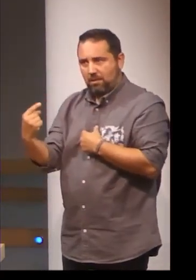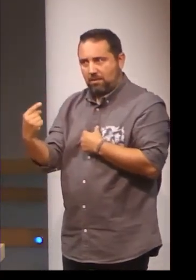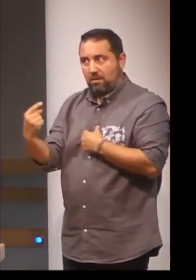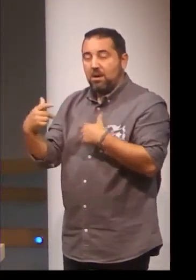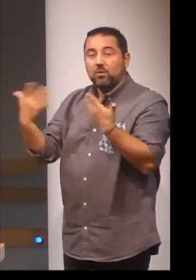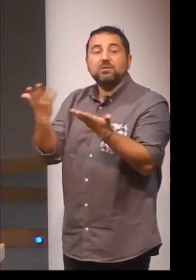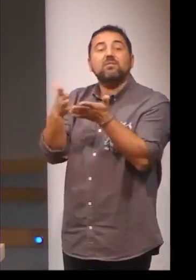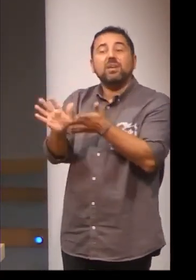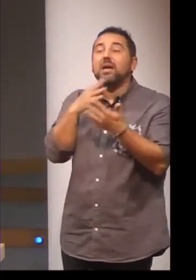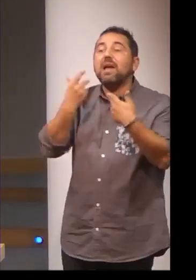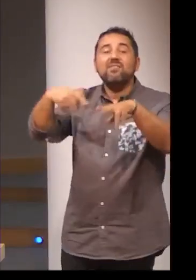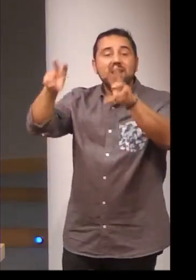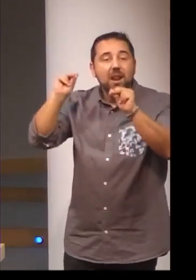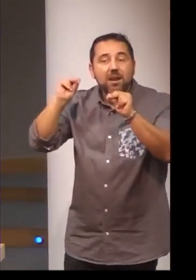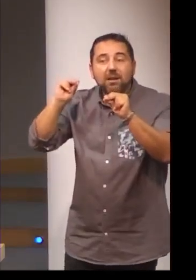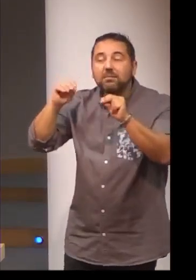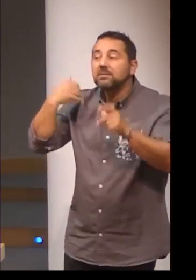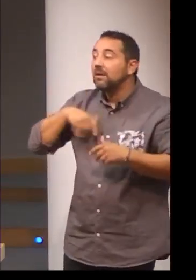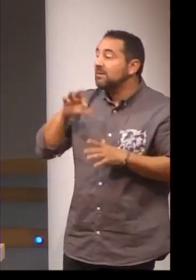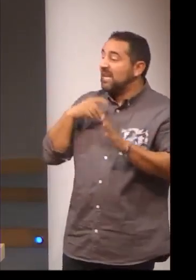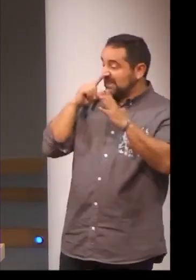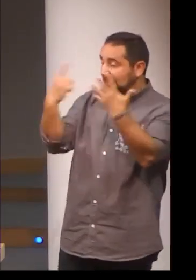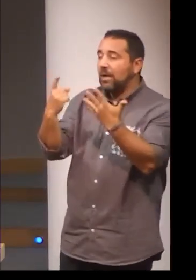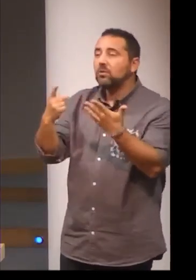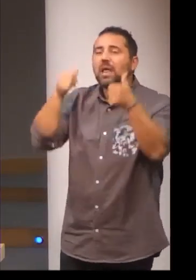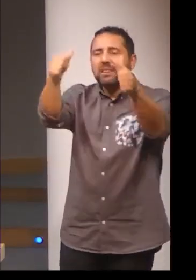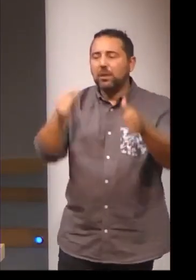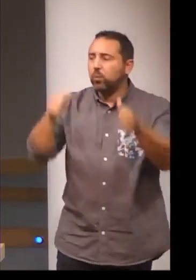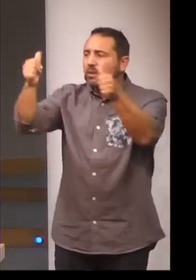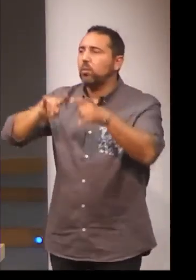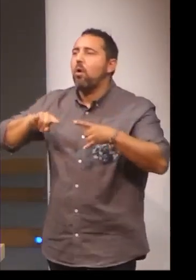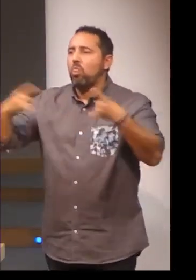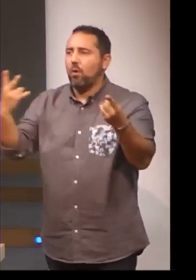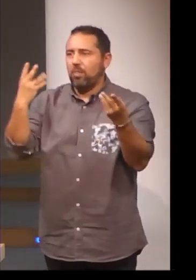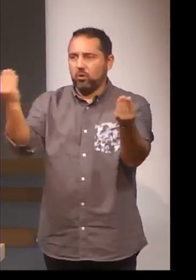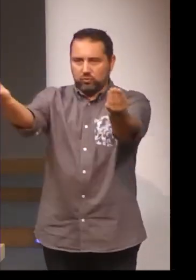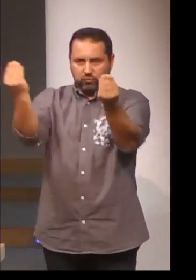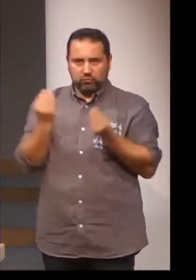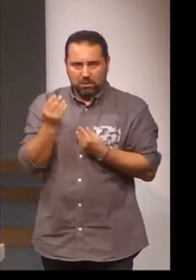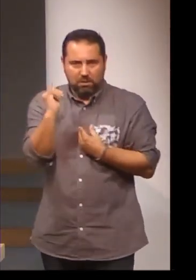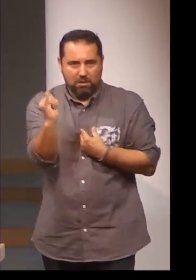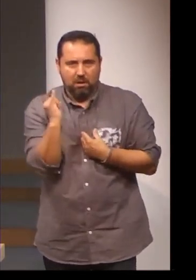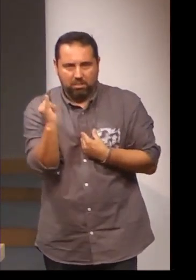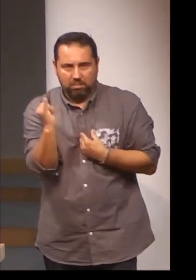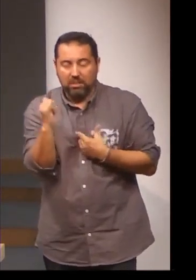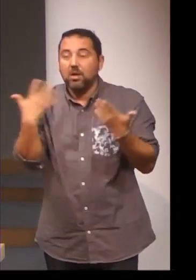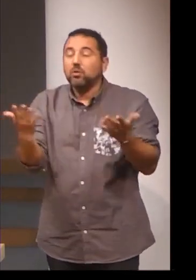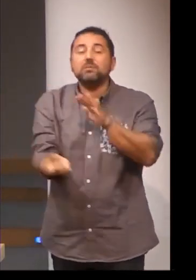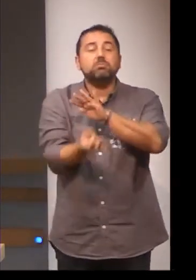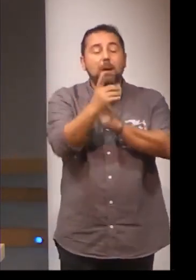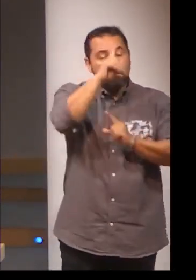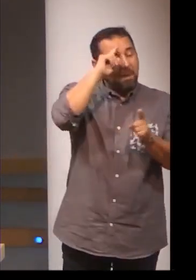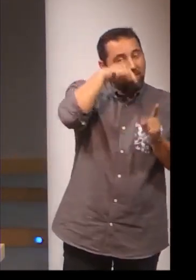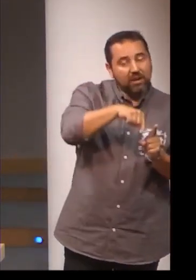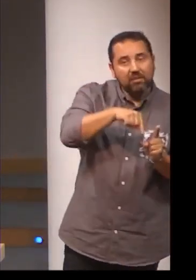el estudiante lo que tiene son las dos carreras universitarias. Como decía, se ha implantado en Madrid y en Alcorcón un grupo de mañana y un grupo